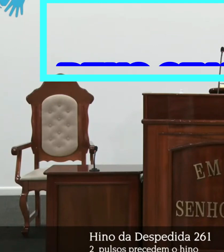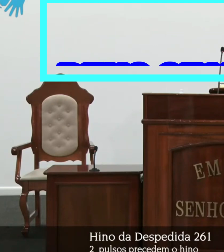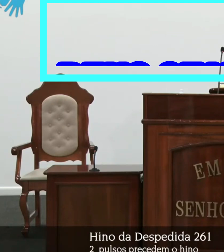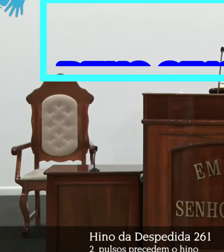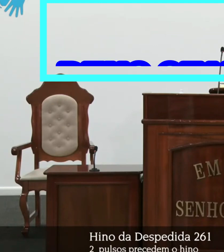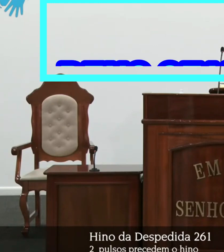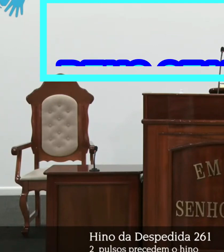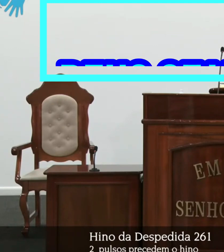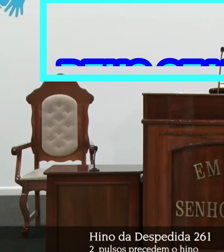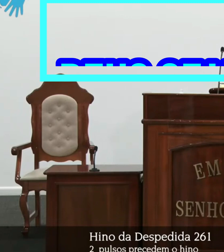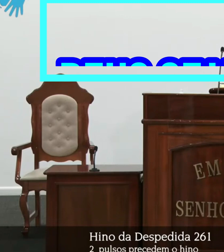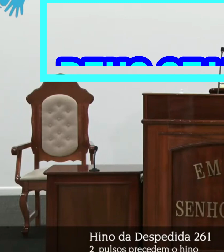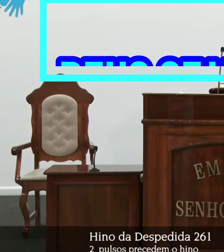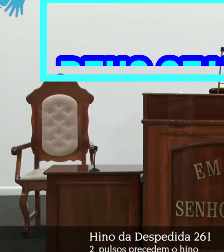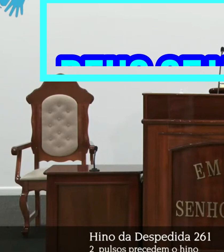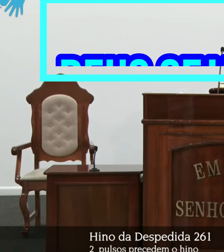Hino da despedida,